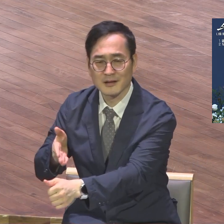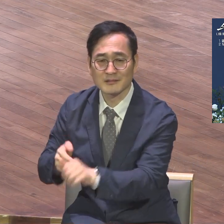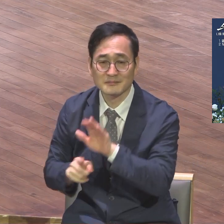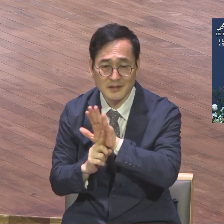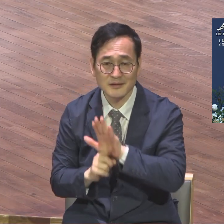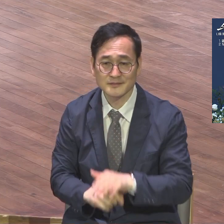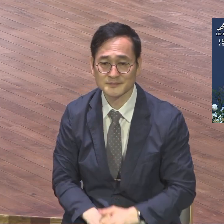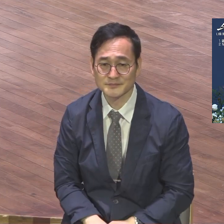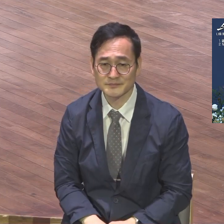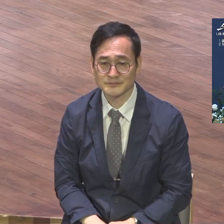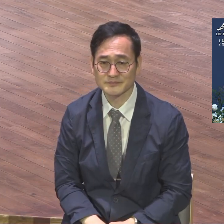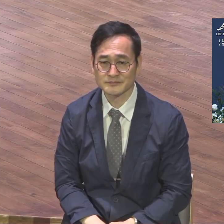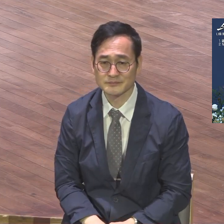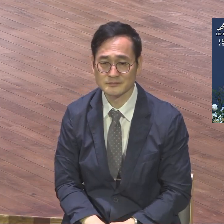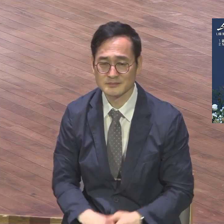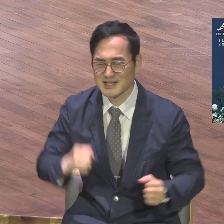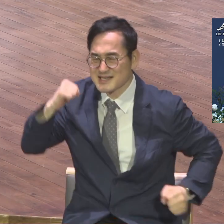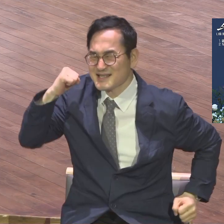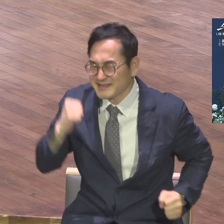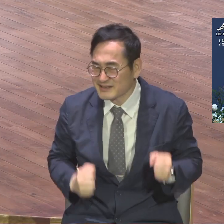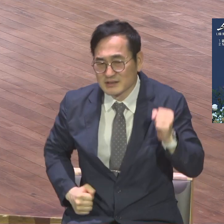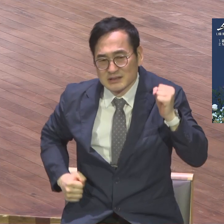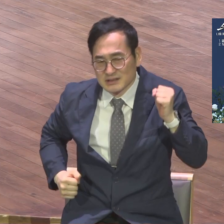지루한 신앙생활 하지 마세요.